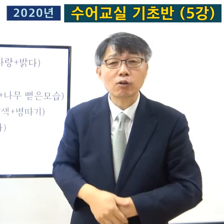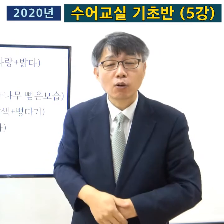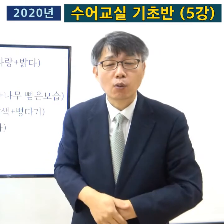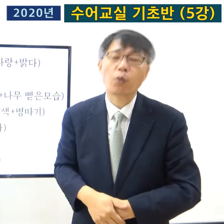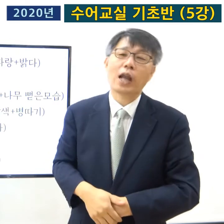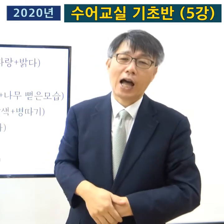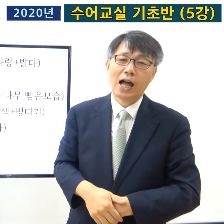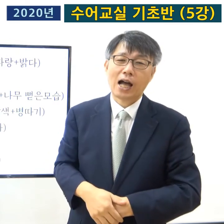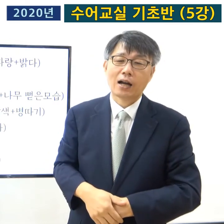뭐라고요?